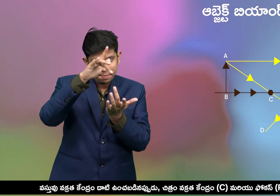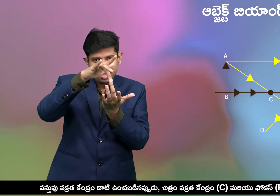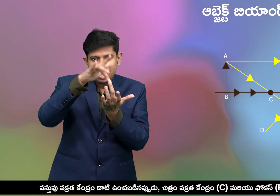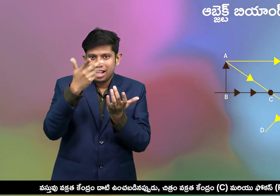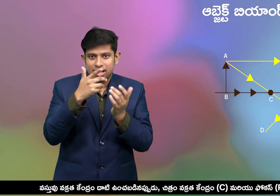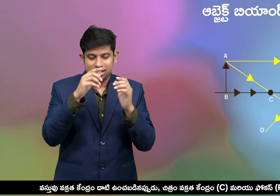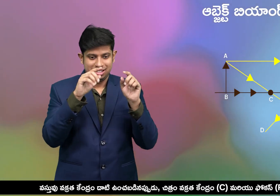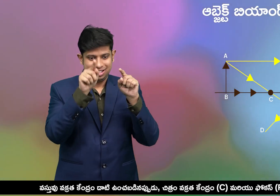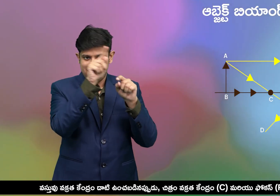సృష్టించబడుతుంది.